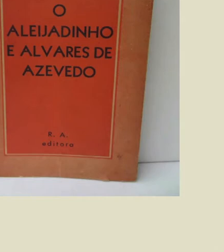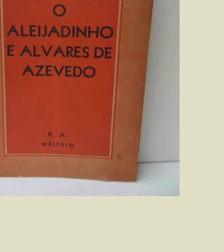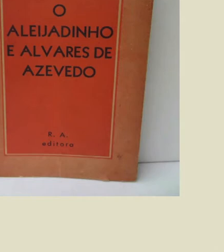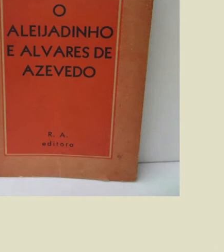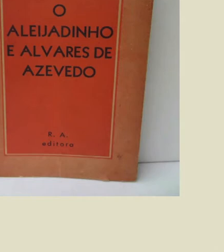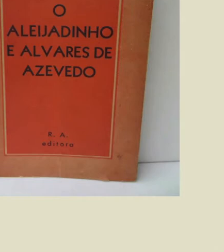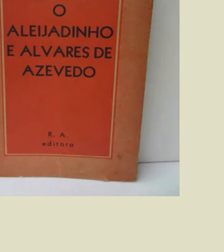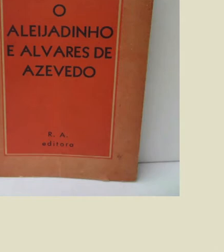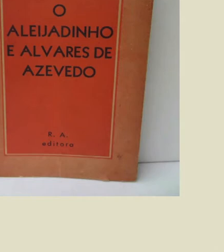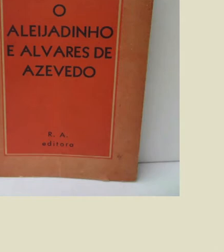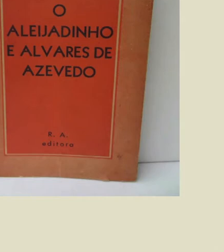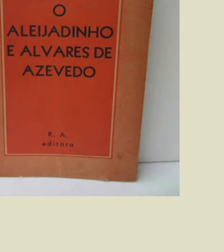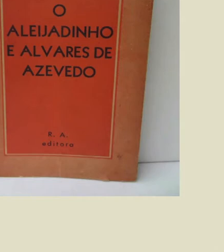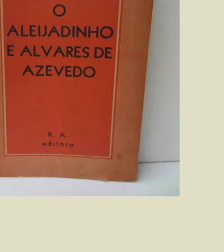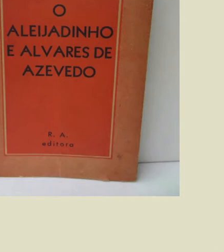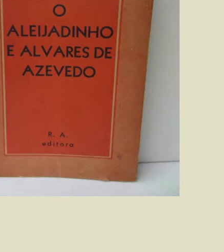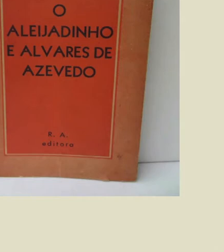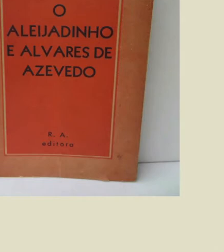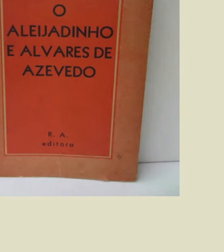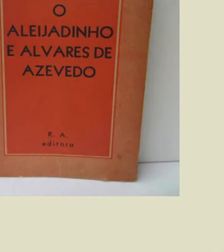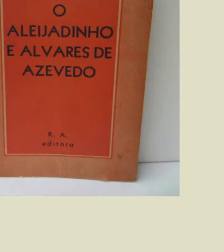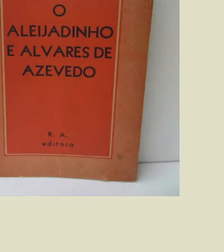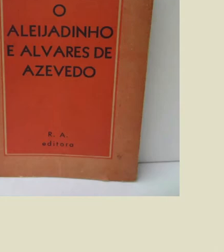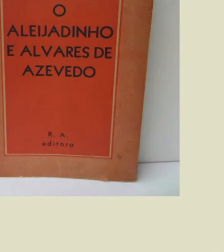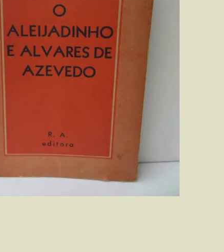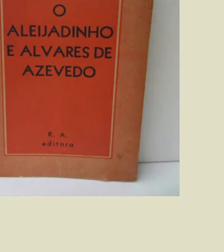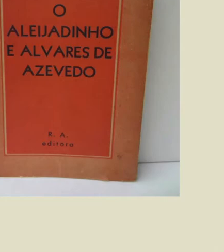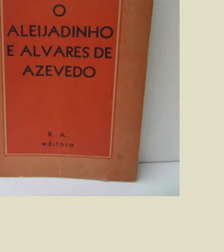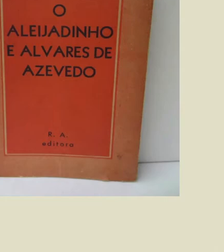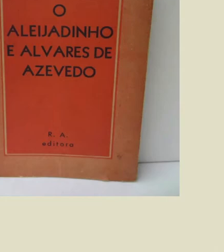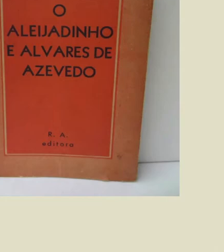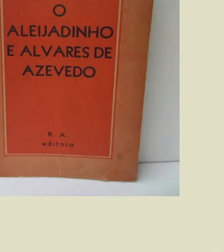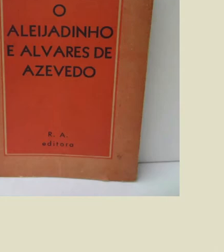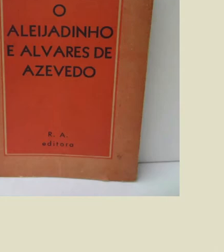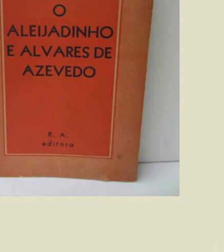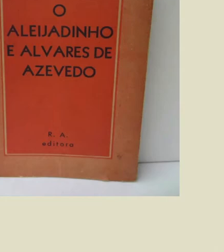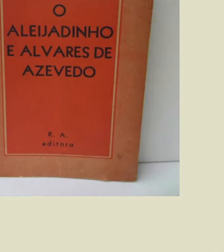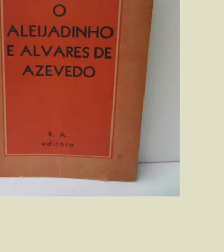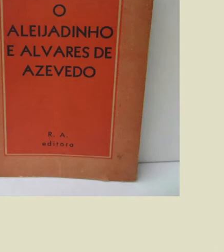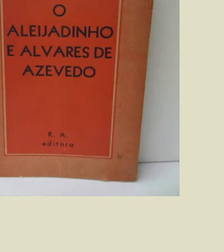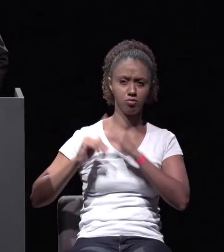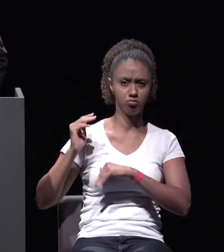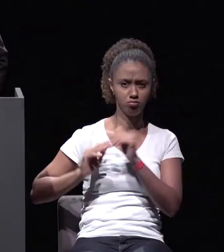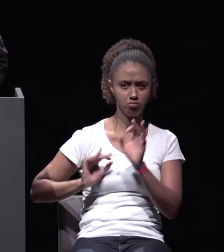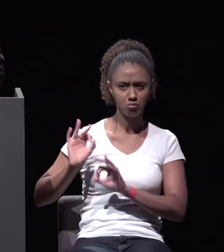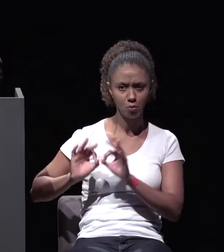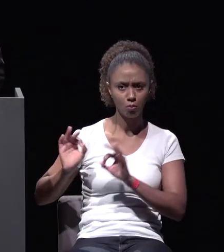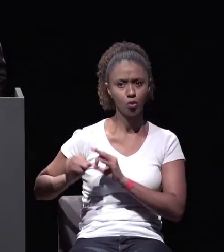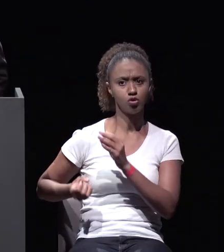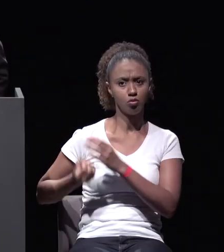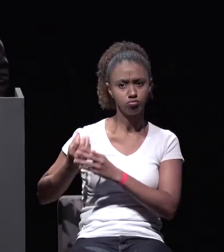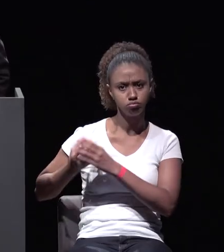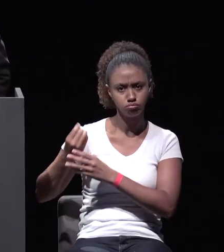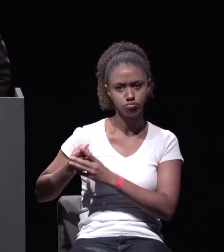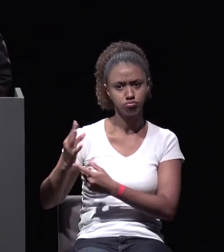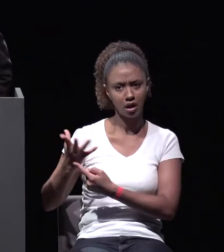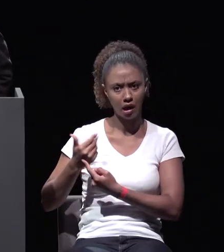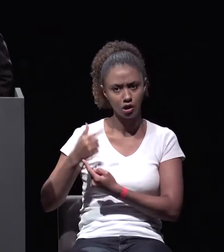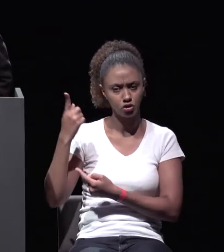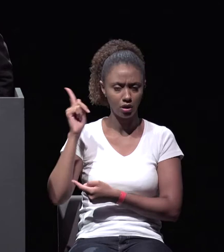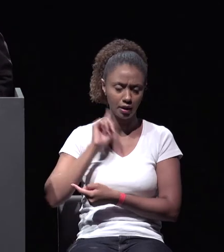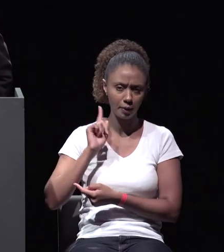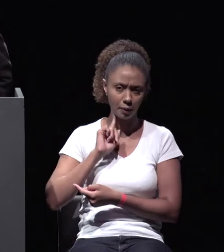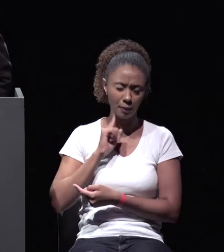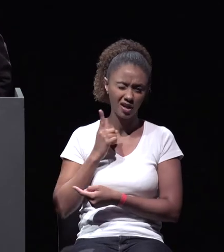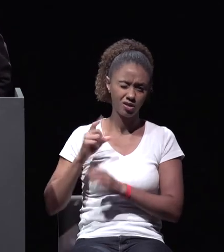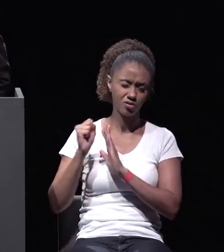oa produção artística de de minas gerais o século 18 ofereceu um elo